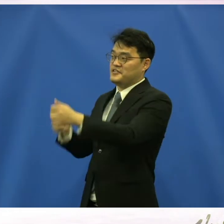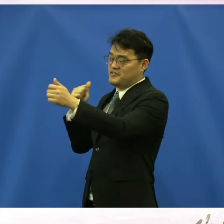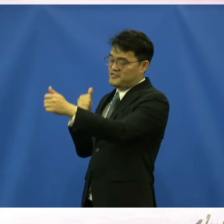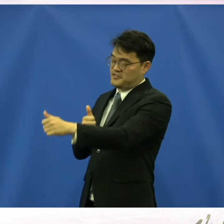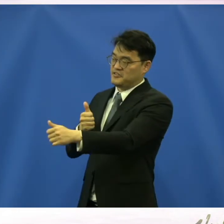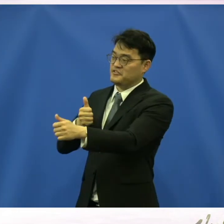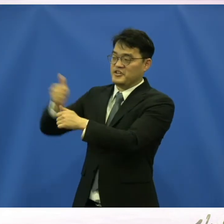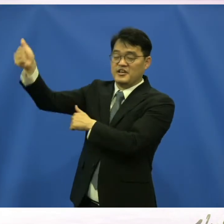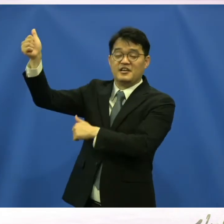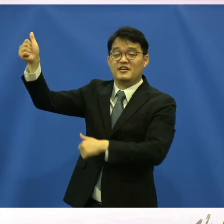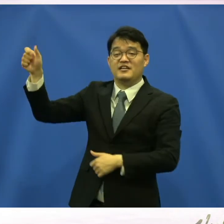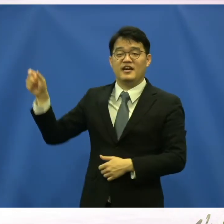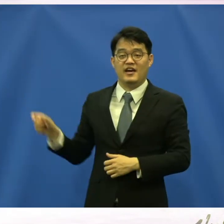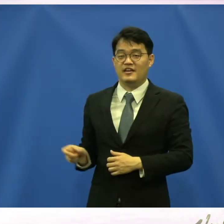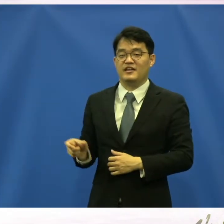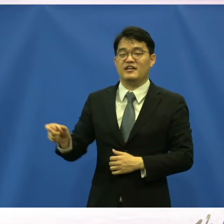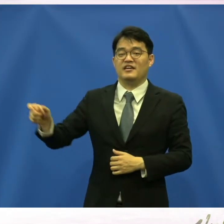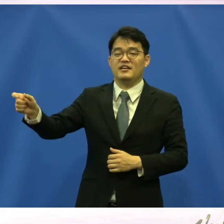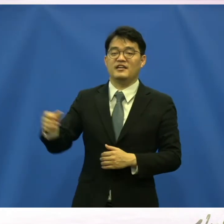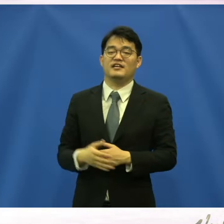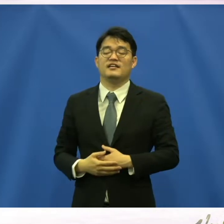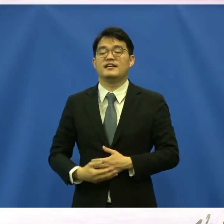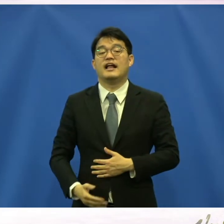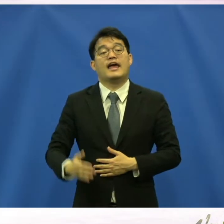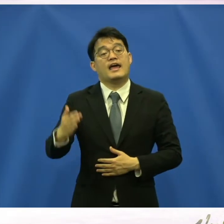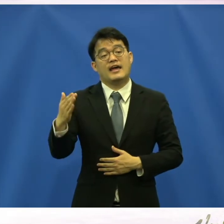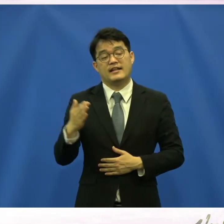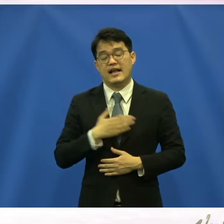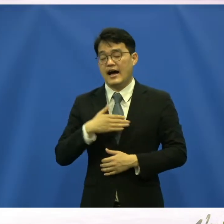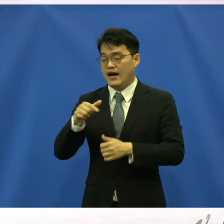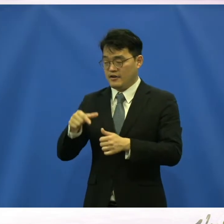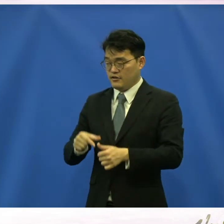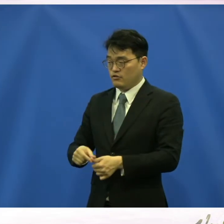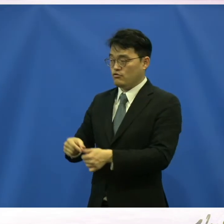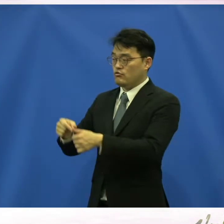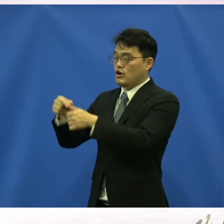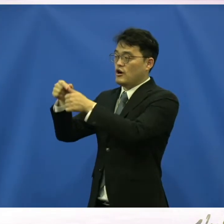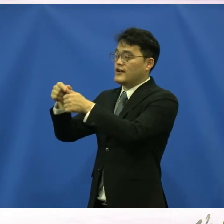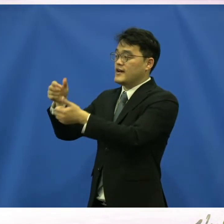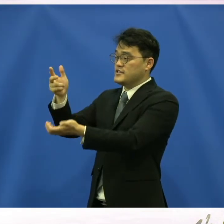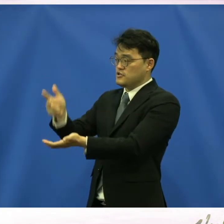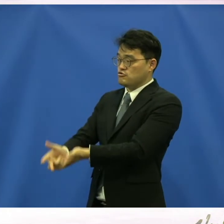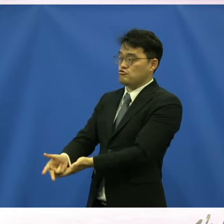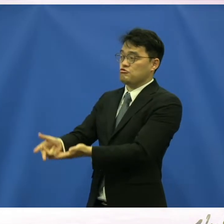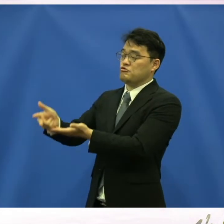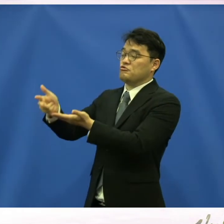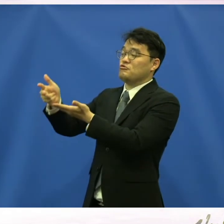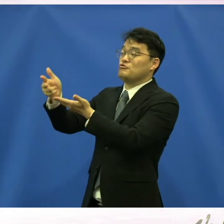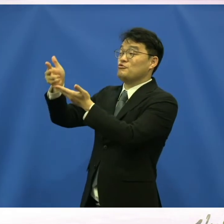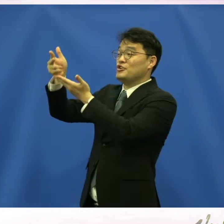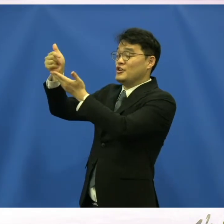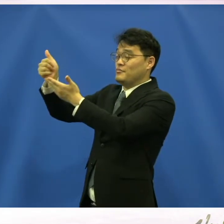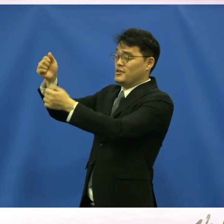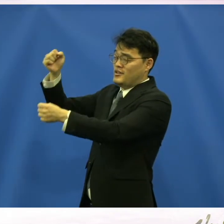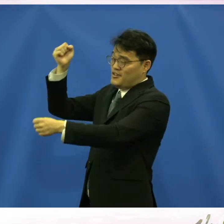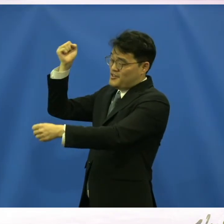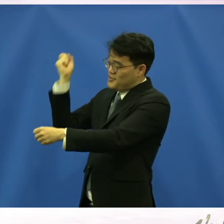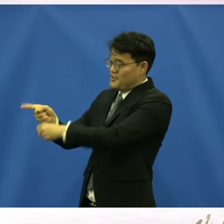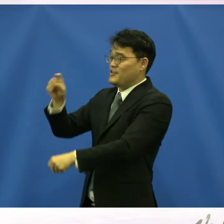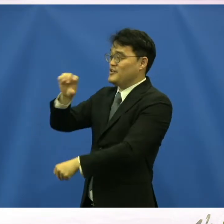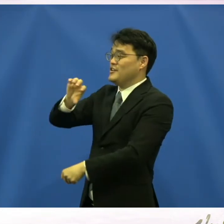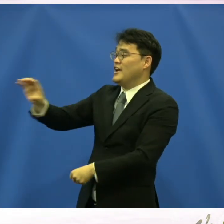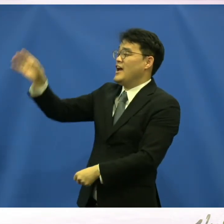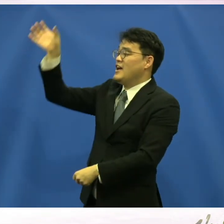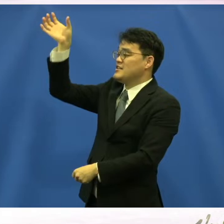이 길은 승리의 길. 아멘. 나를 구원하신 주님이